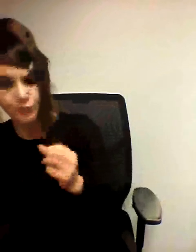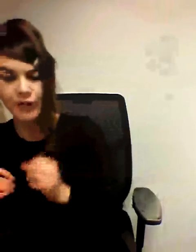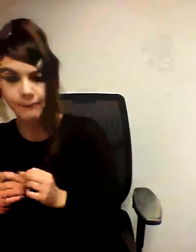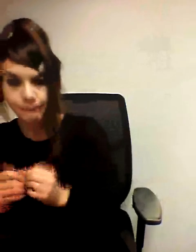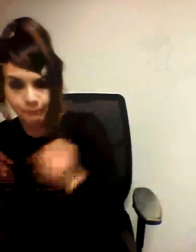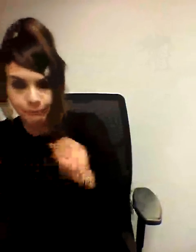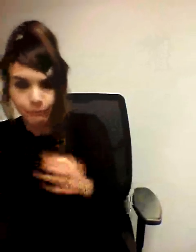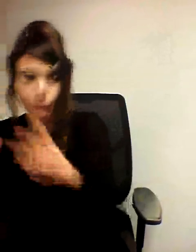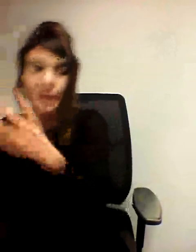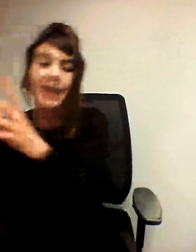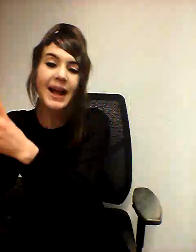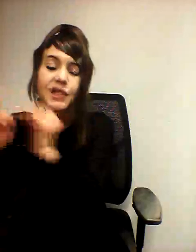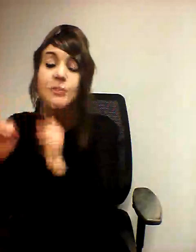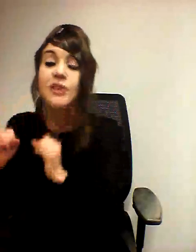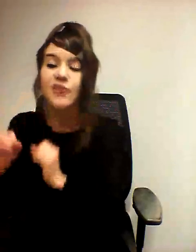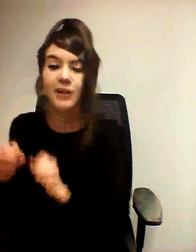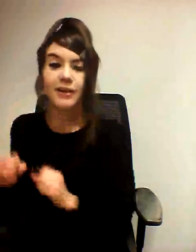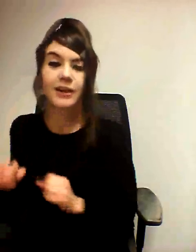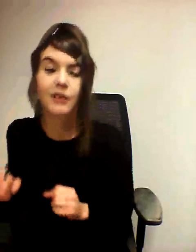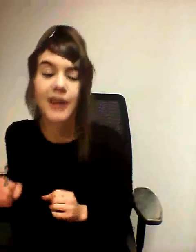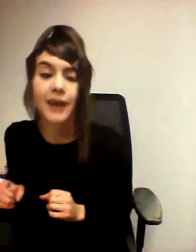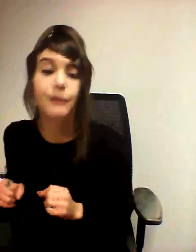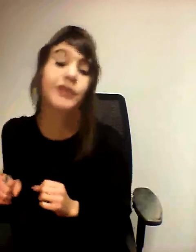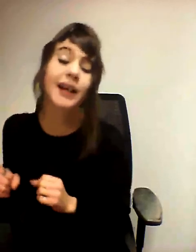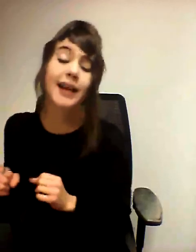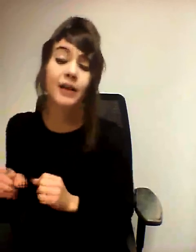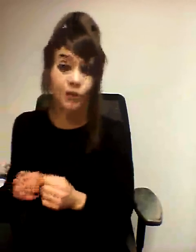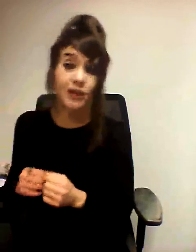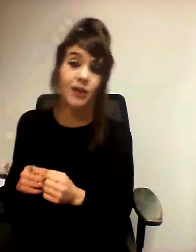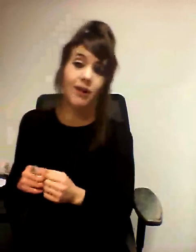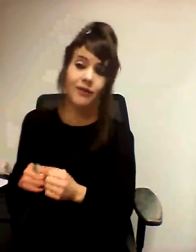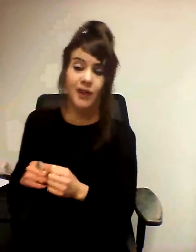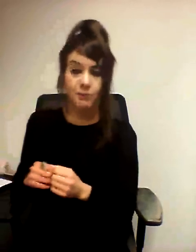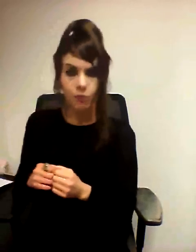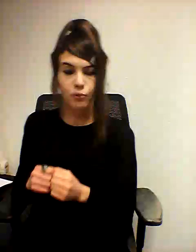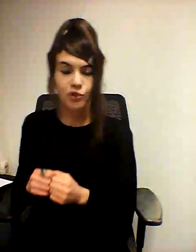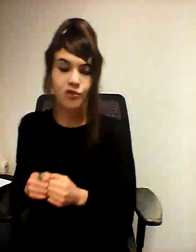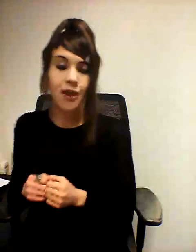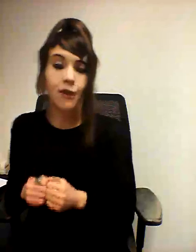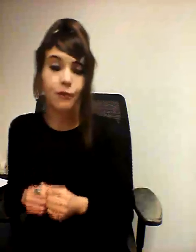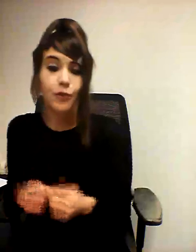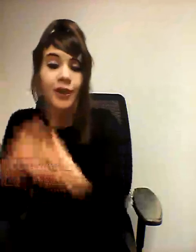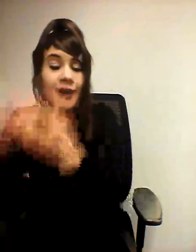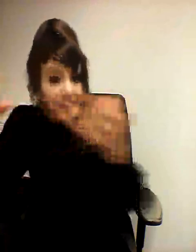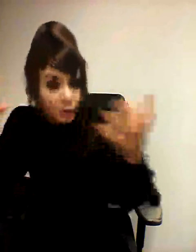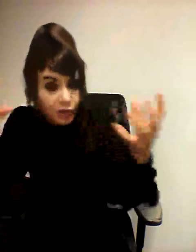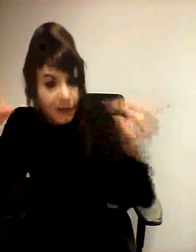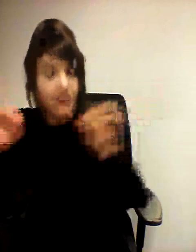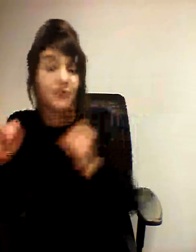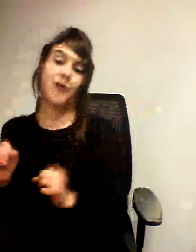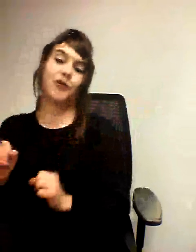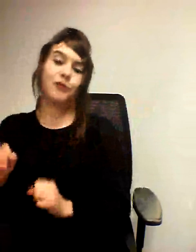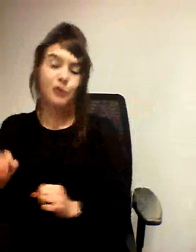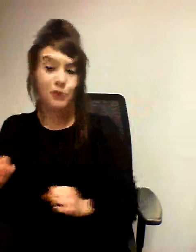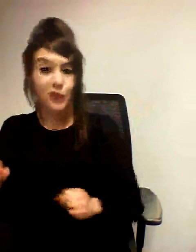voeding. En die spiercellen in jouw lijf kunnen enkel die anabole processen uitvoeren, die dus eerst uitgevoerd moeten